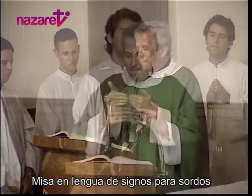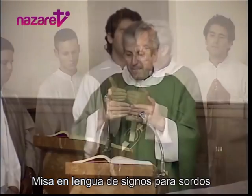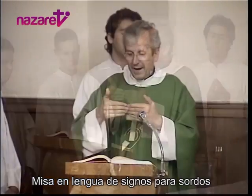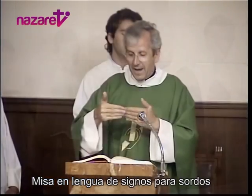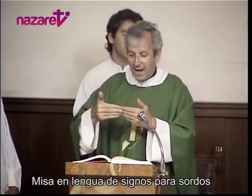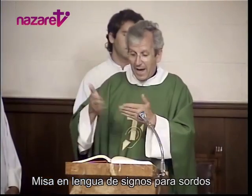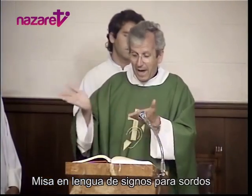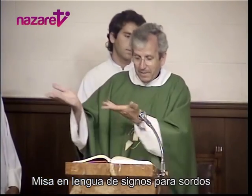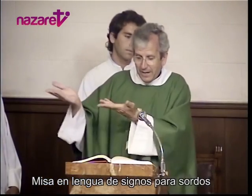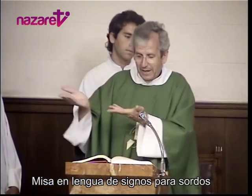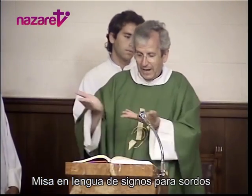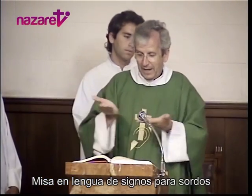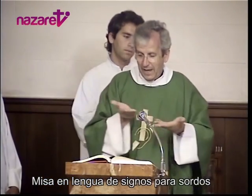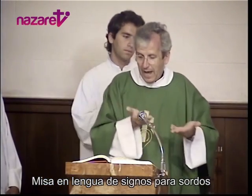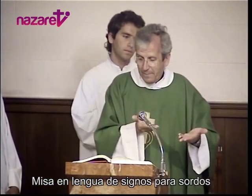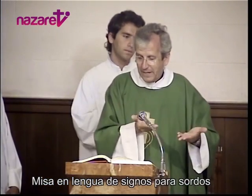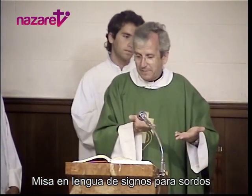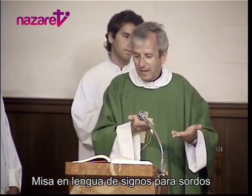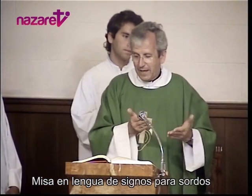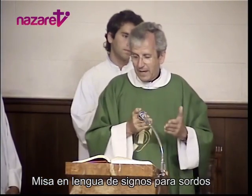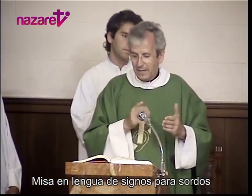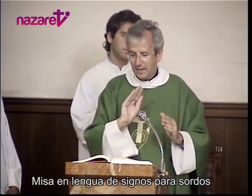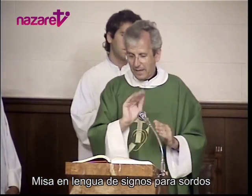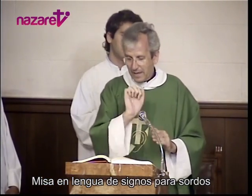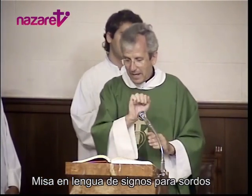para abrirle apenas venga y llame.